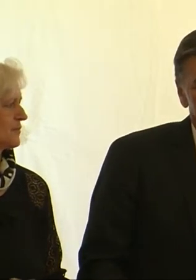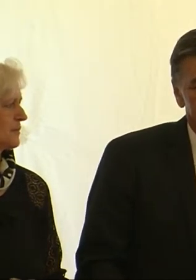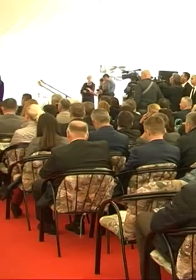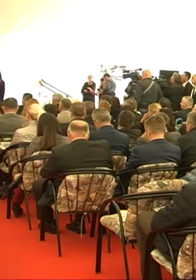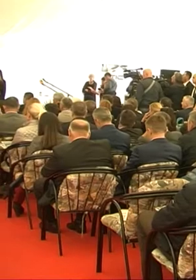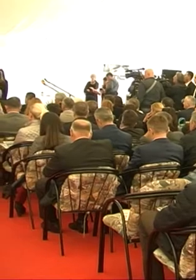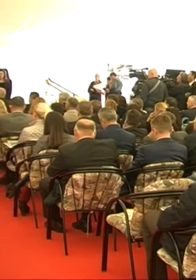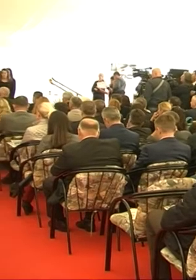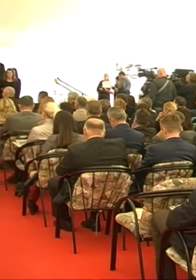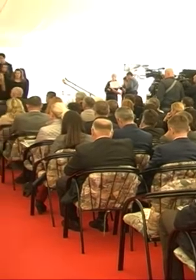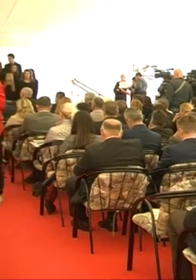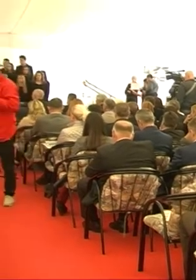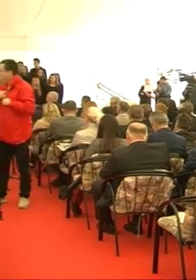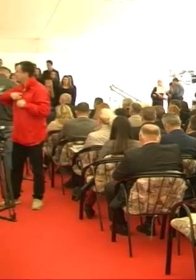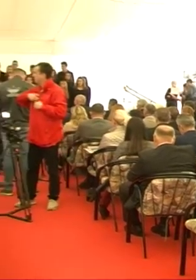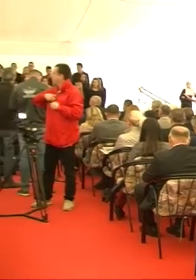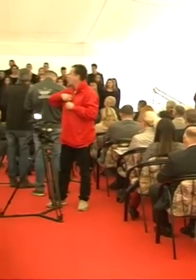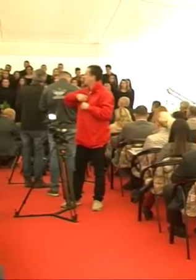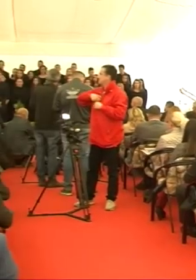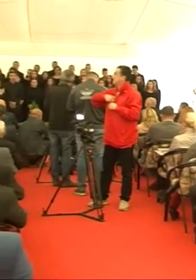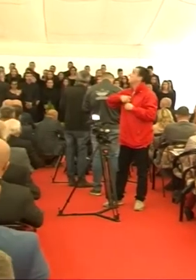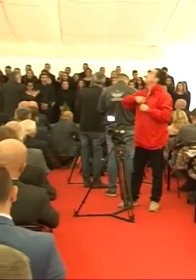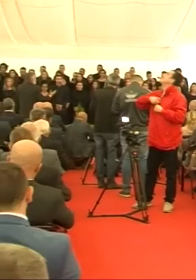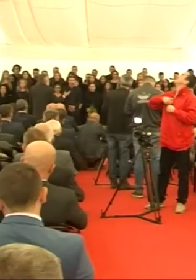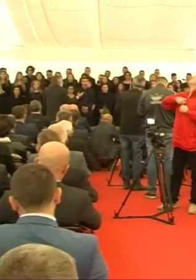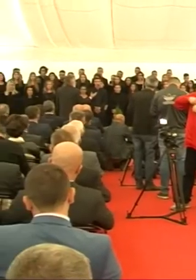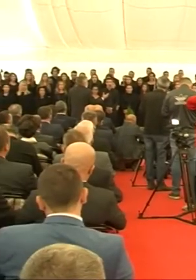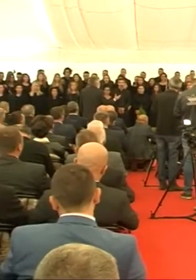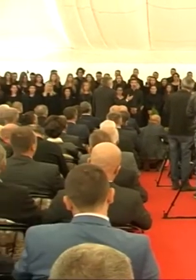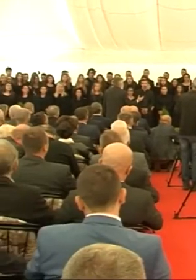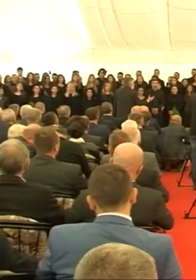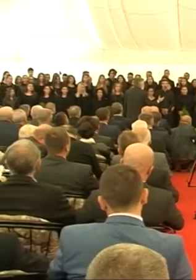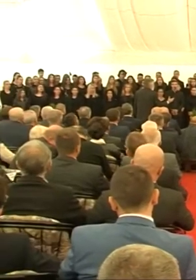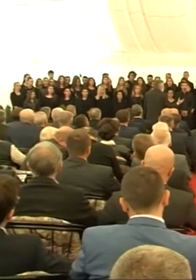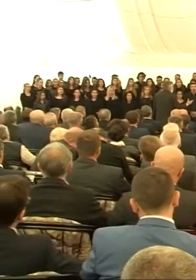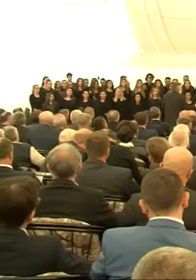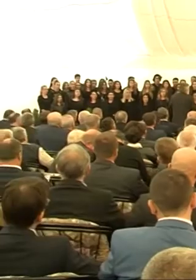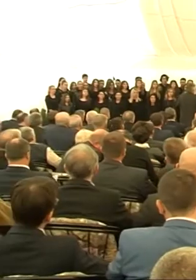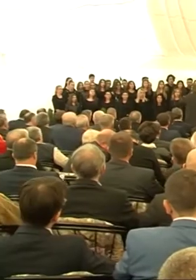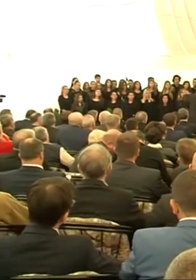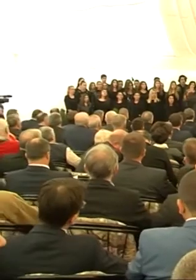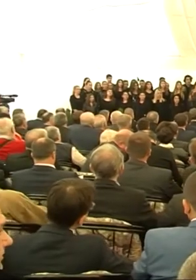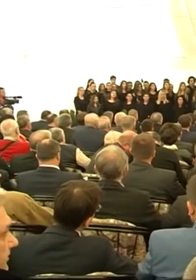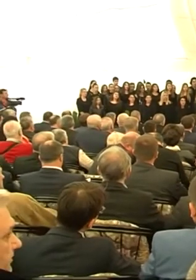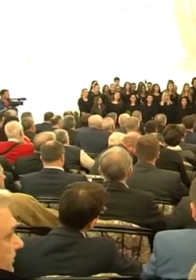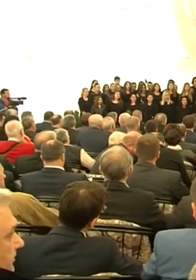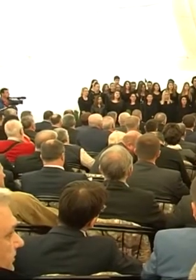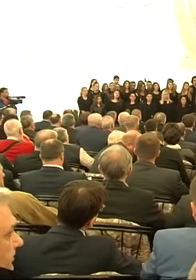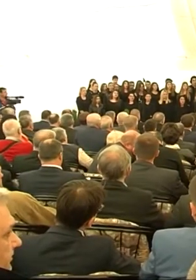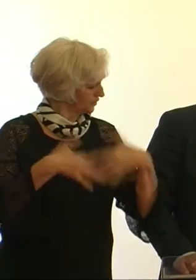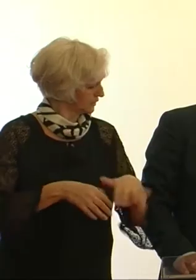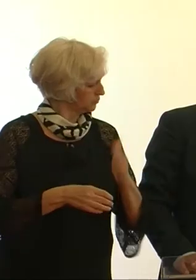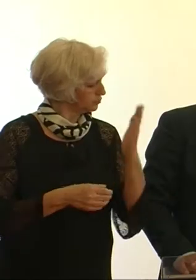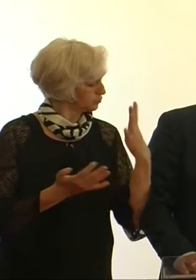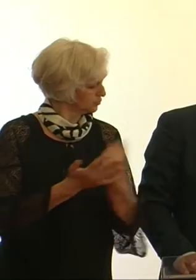gradu Zenici. Svaki novi ZEPS dočekujemo u povoljnijem privrednom ambijentu u odnosu na prošlogodišnji, istakao je premijer Zeničko-dobojskog